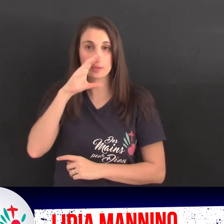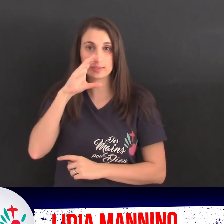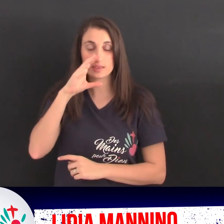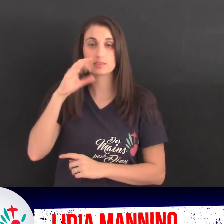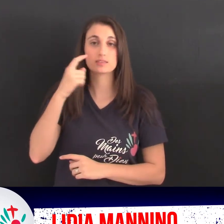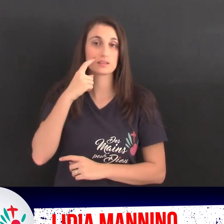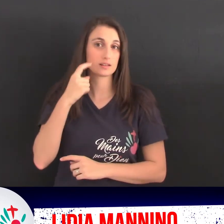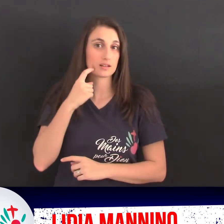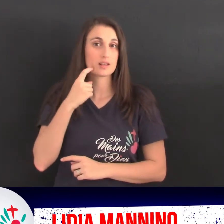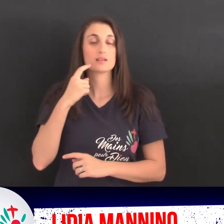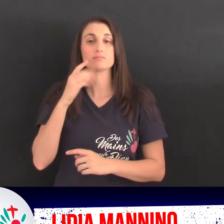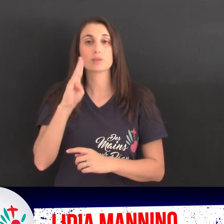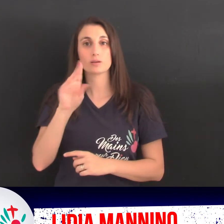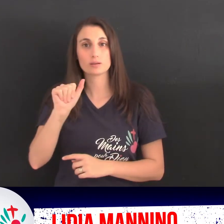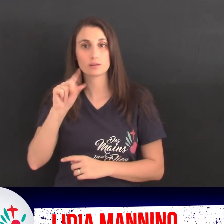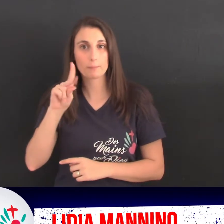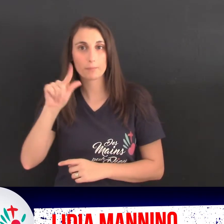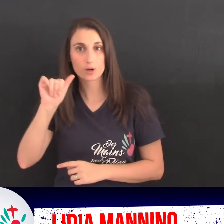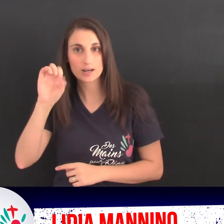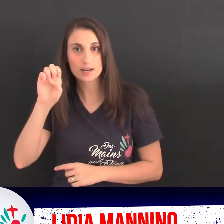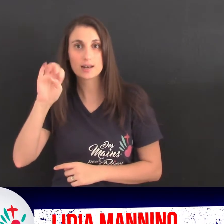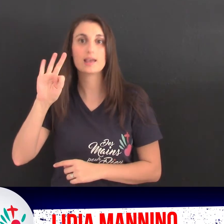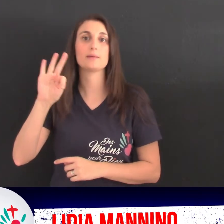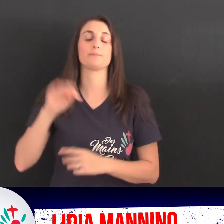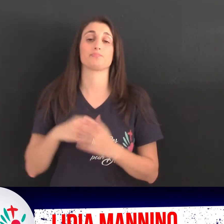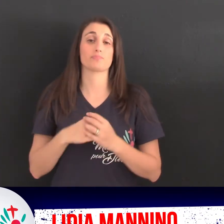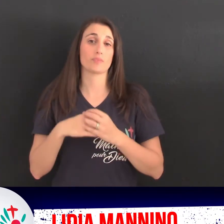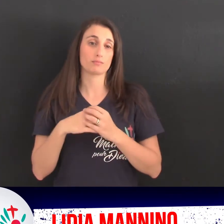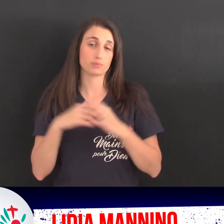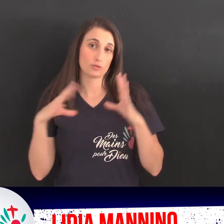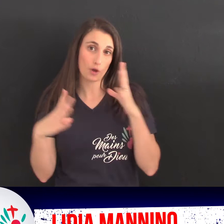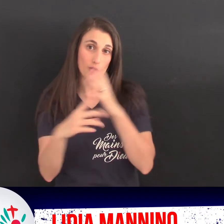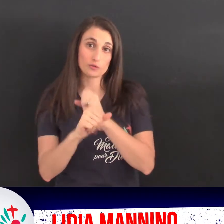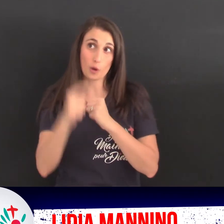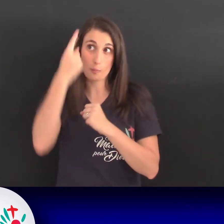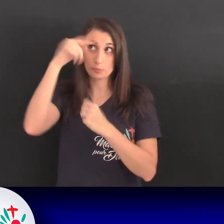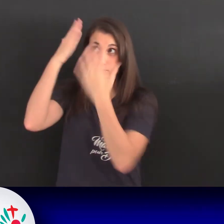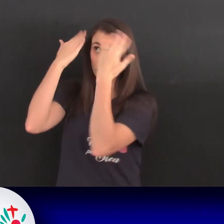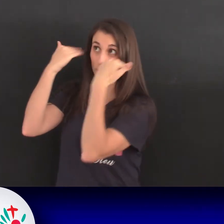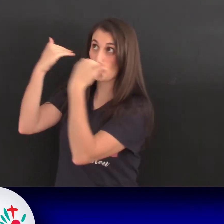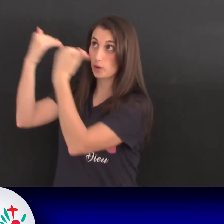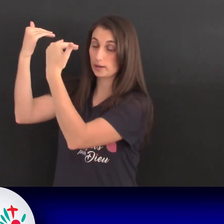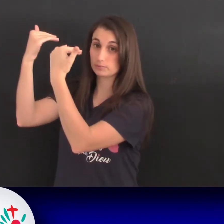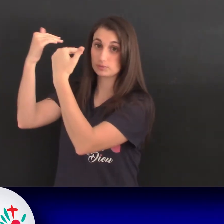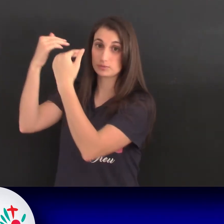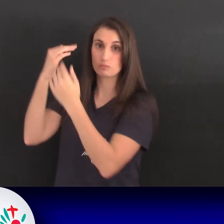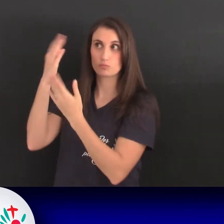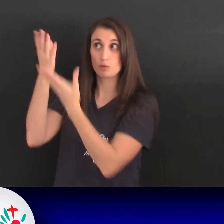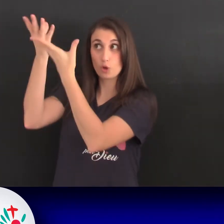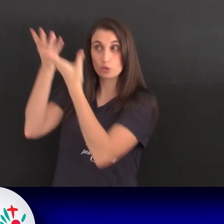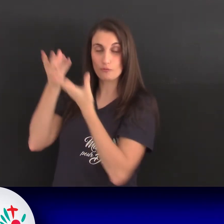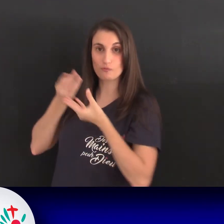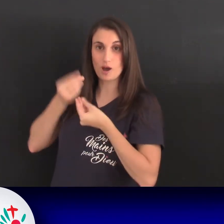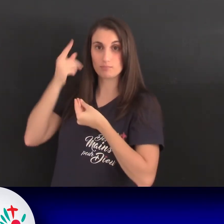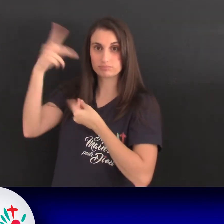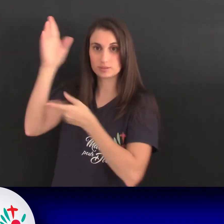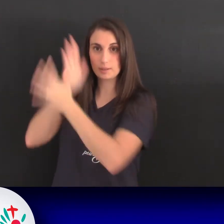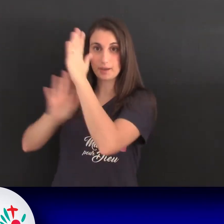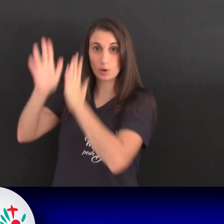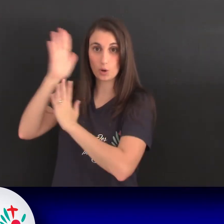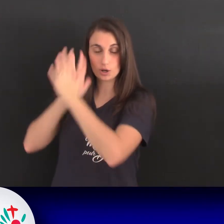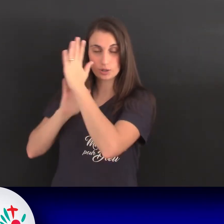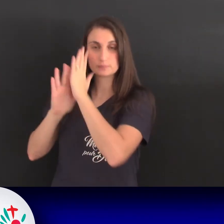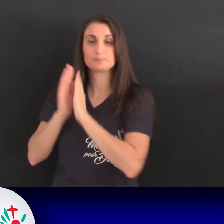Châtellenoux, Honfleur-Céboulet réunis pour adorer le Seigneur et pour recevoir le conseil de la parole de Dieu. Je